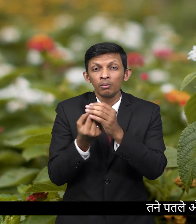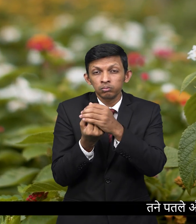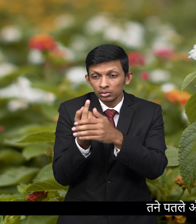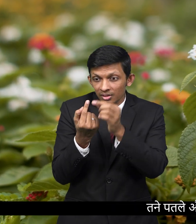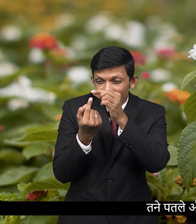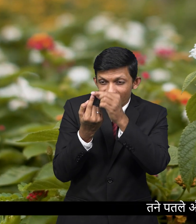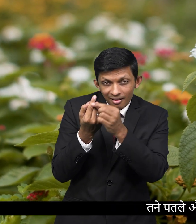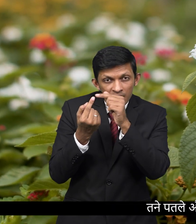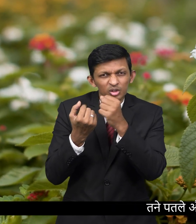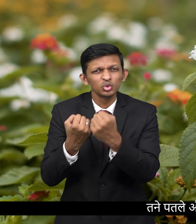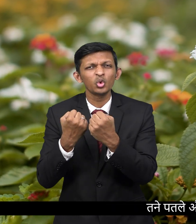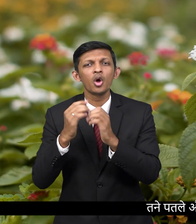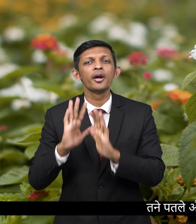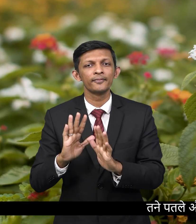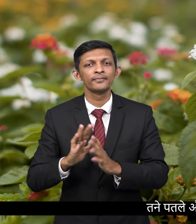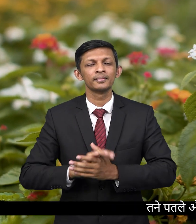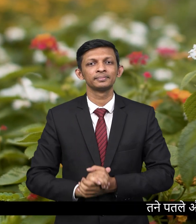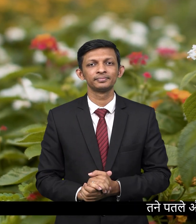तने पतले और कठोर होते हैं।